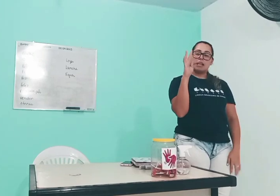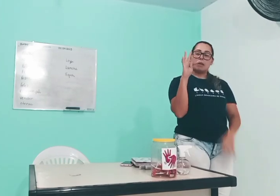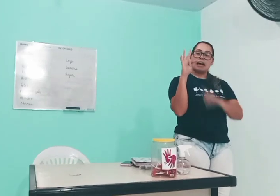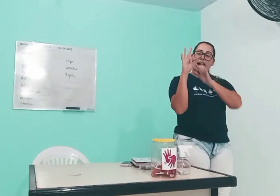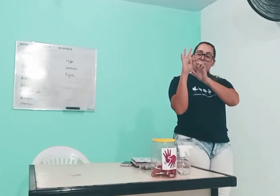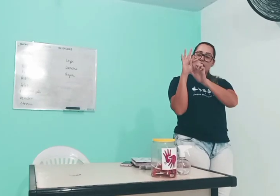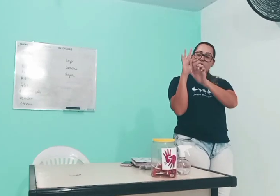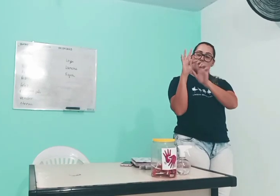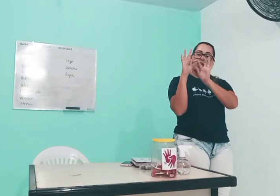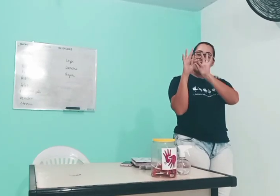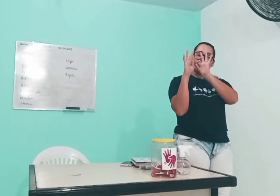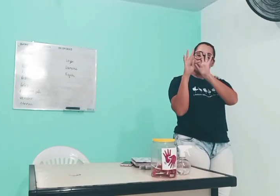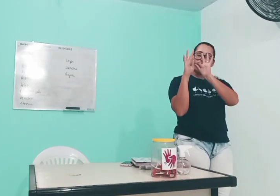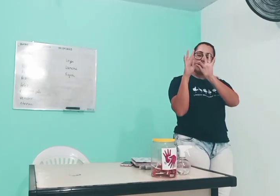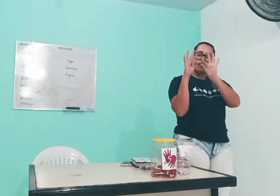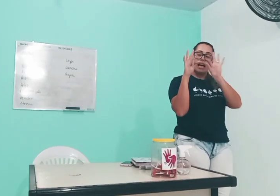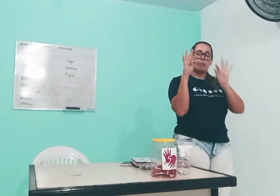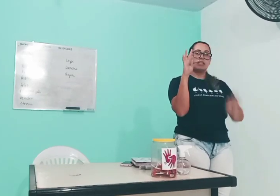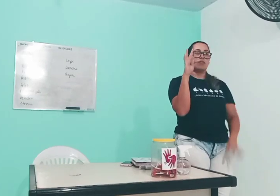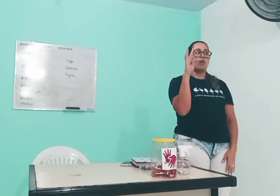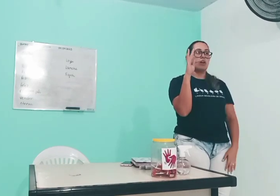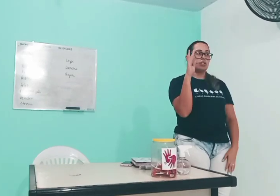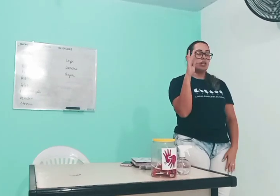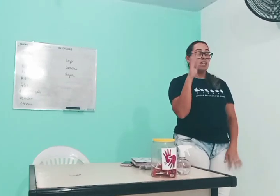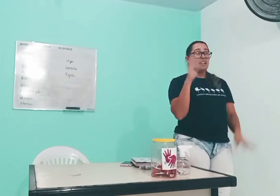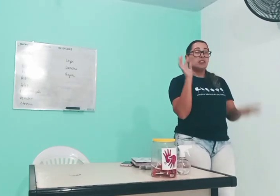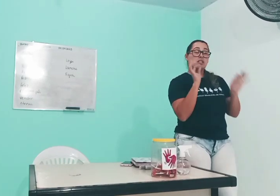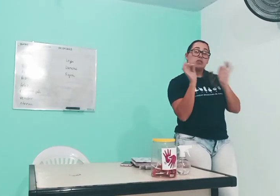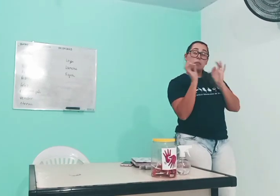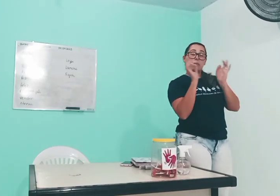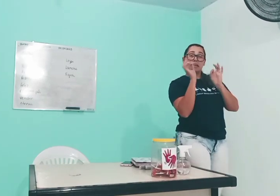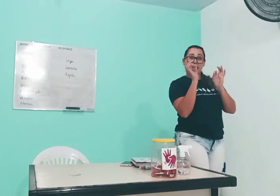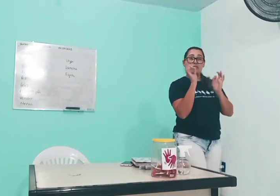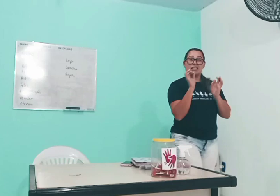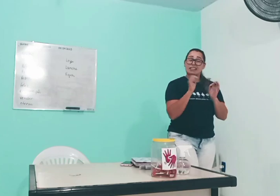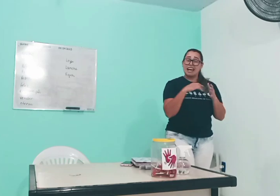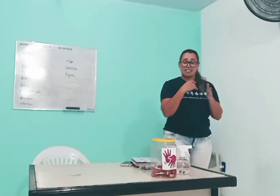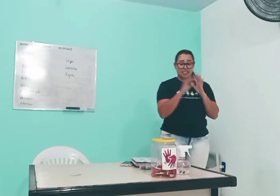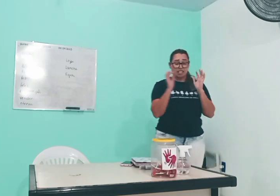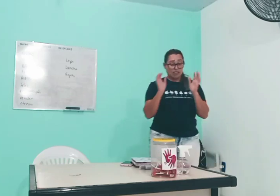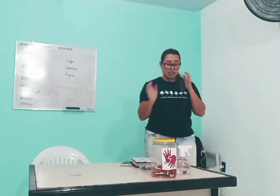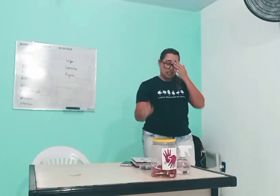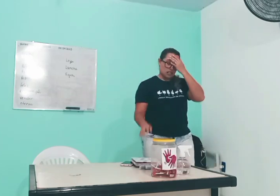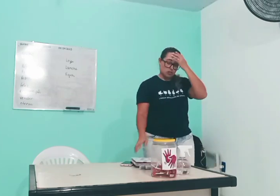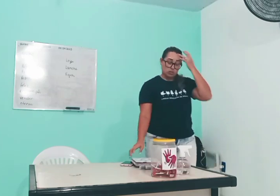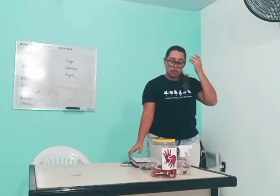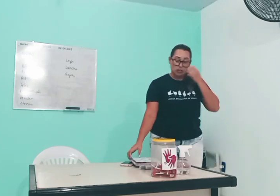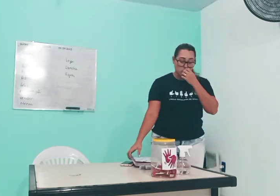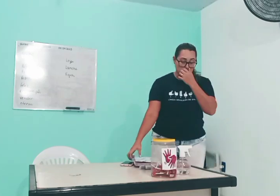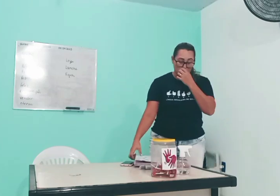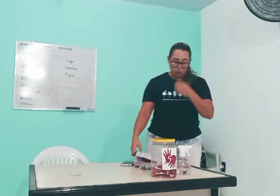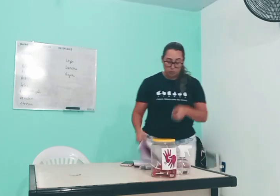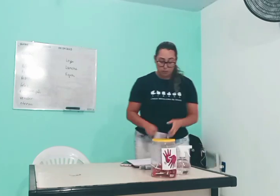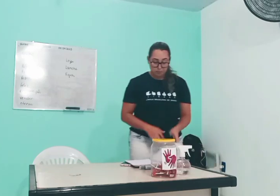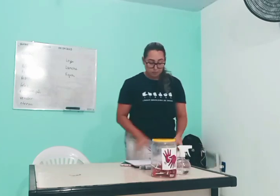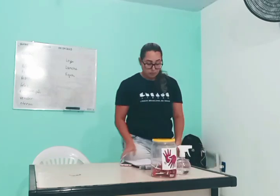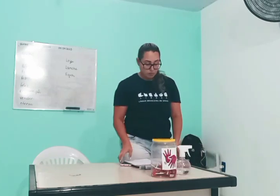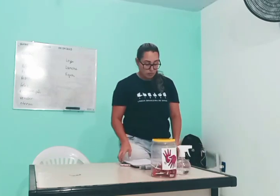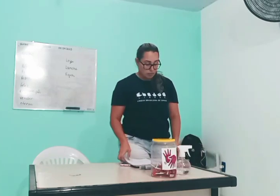para cá, é o indicador que vai ficar mais forte. Então, assim, são pequenos detalhes que a gente vai, né, estudando aos poucos. Mas